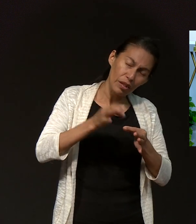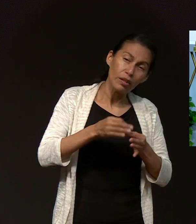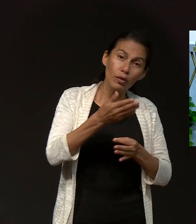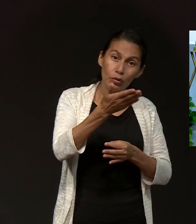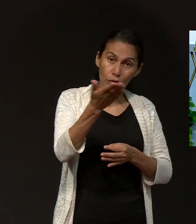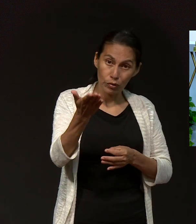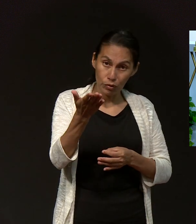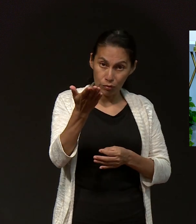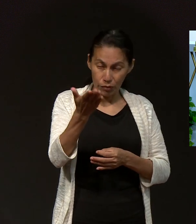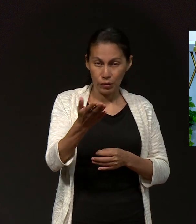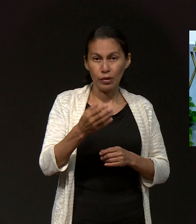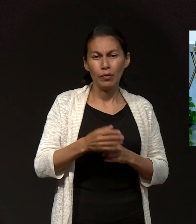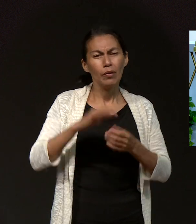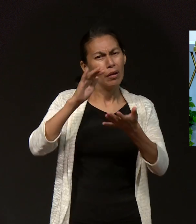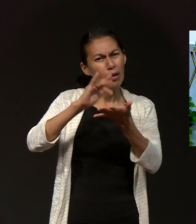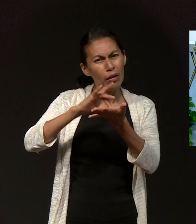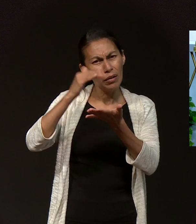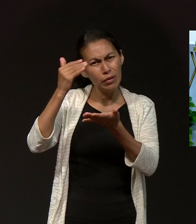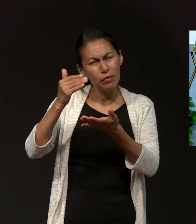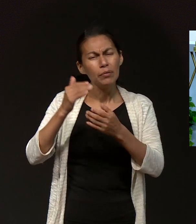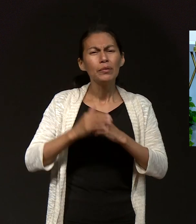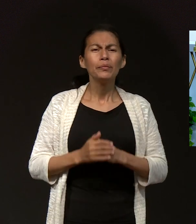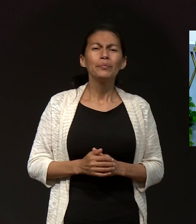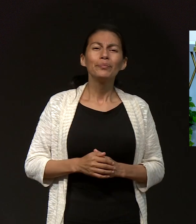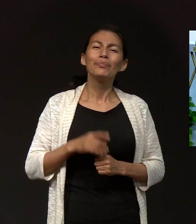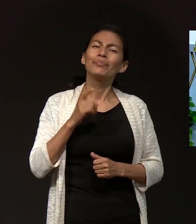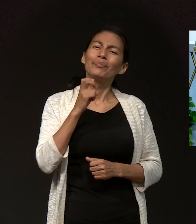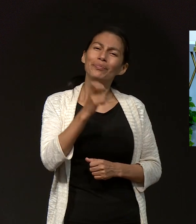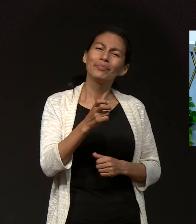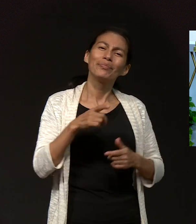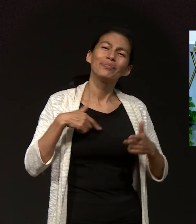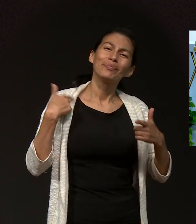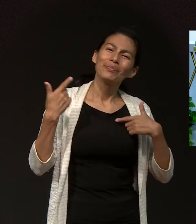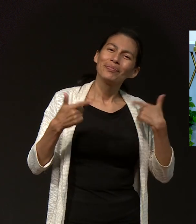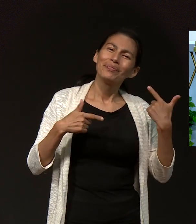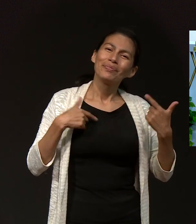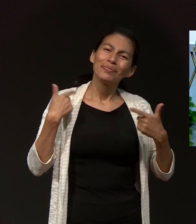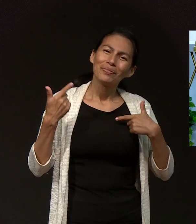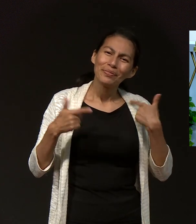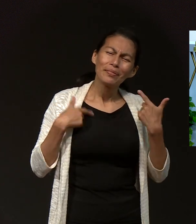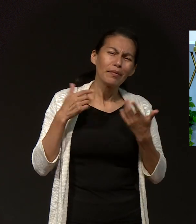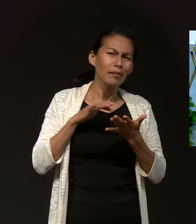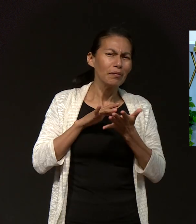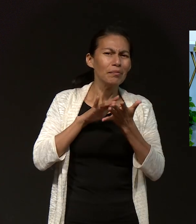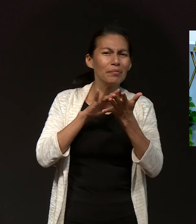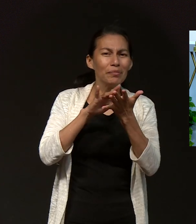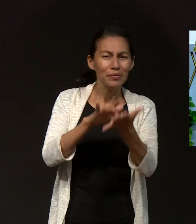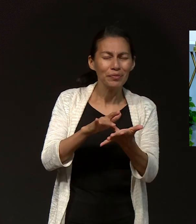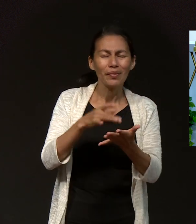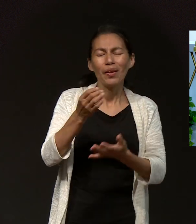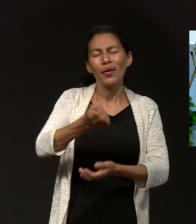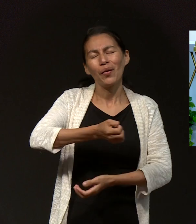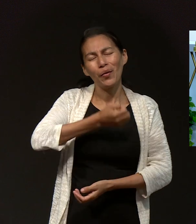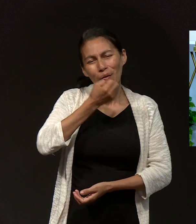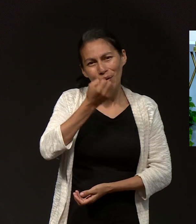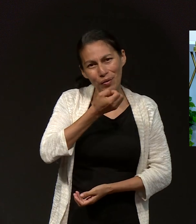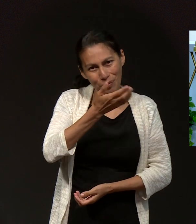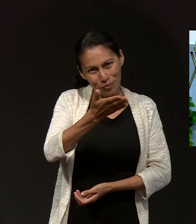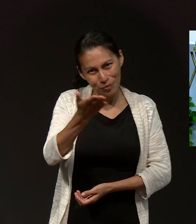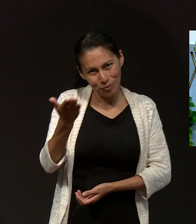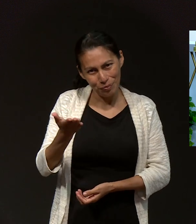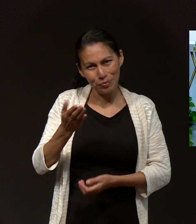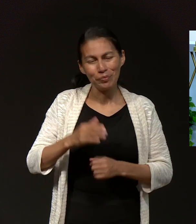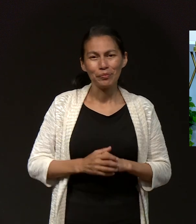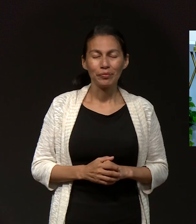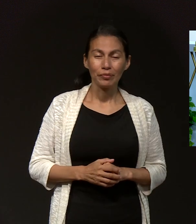sus agradecimientos. Y están gustosas de poder apoyarles en sus